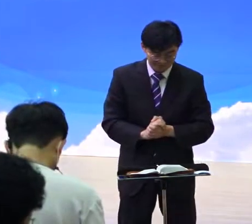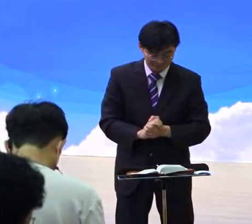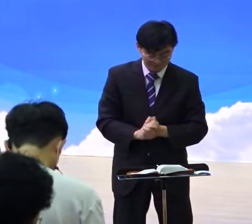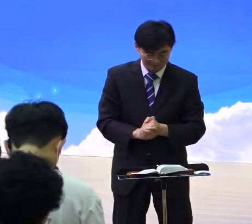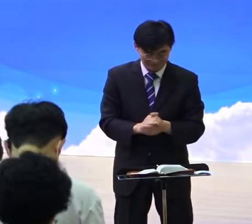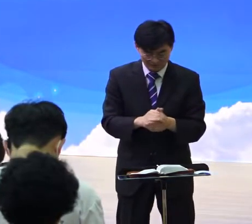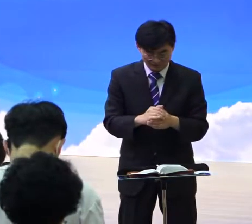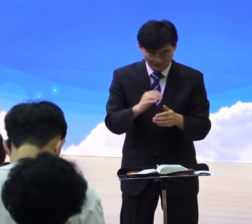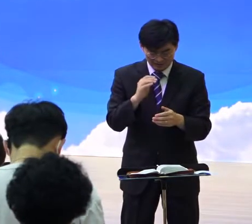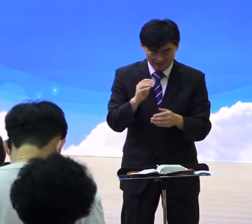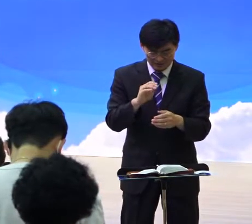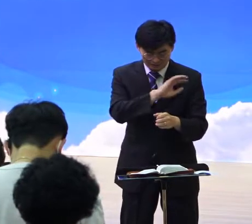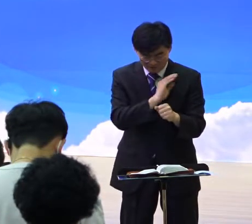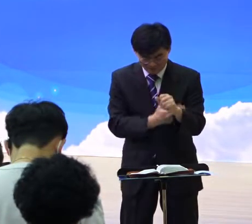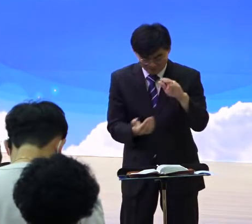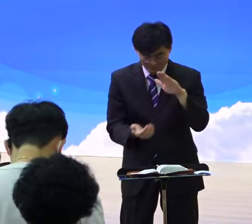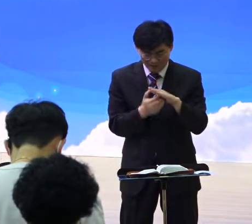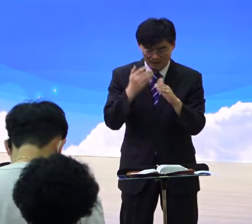만왕의 왕이신 하나님 아버지,